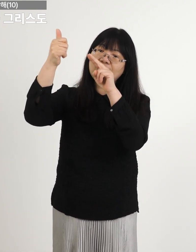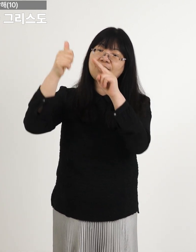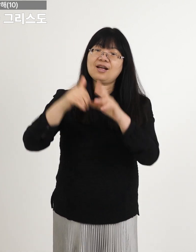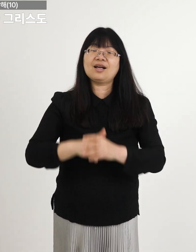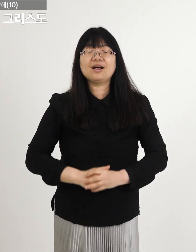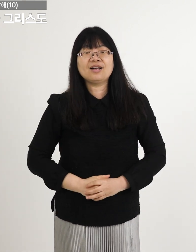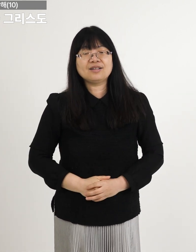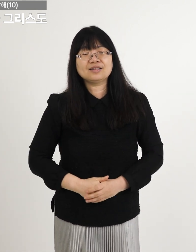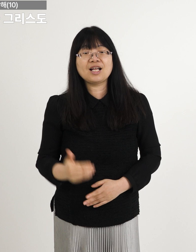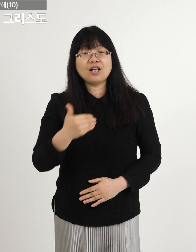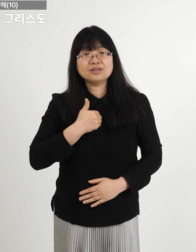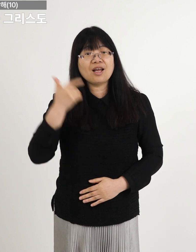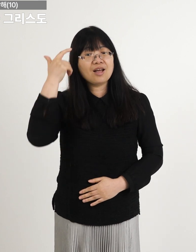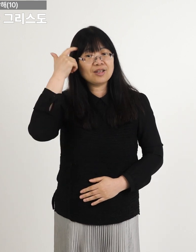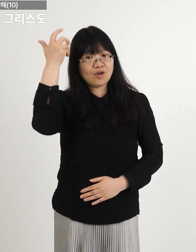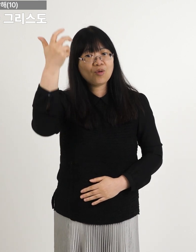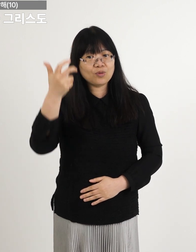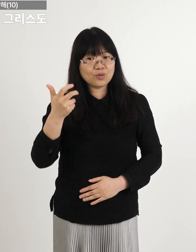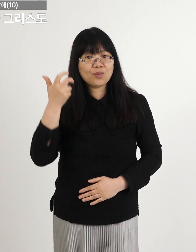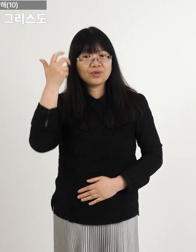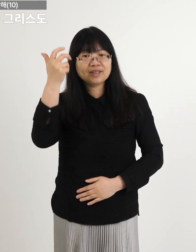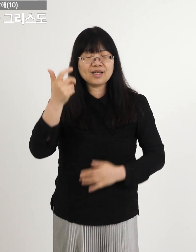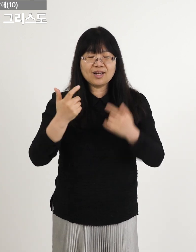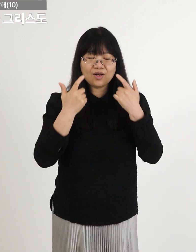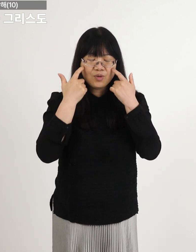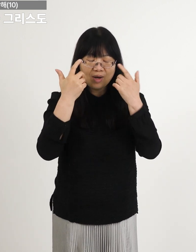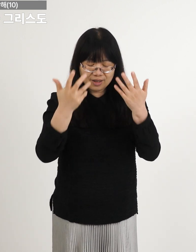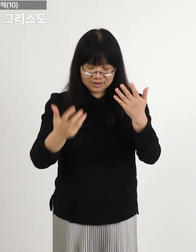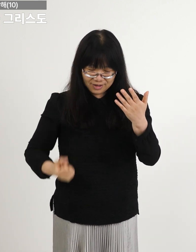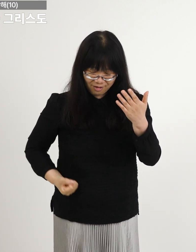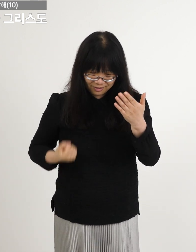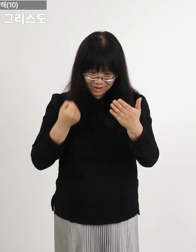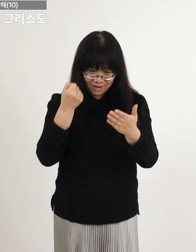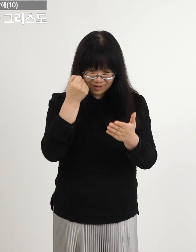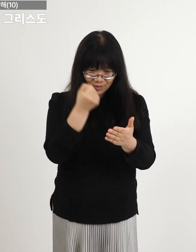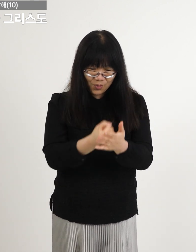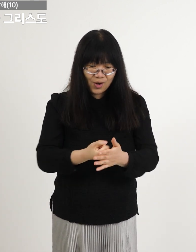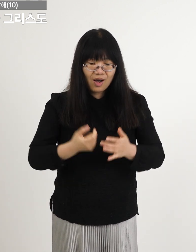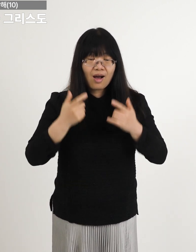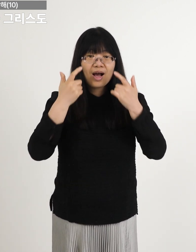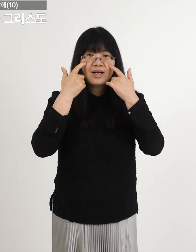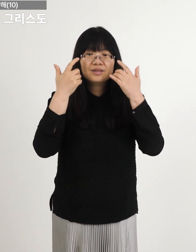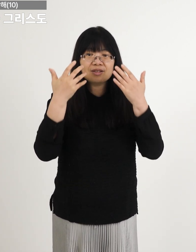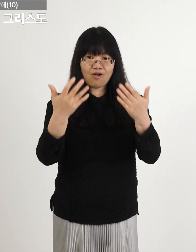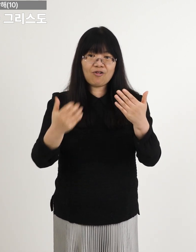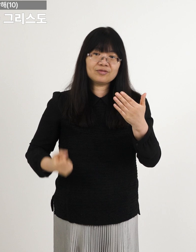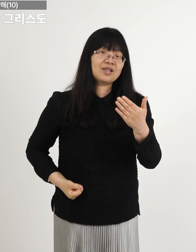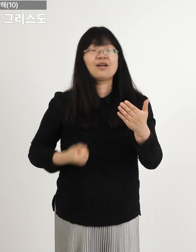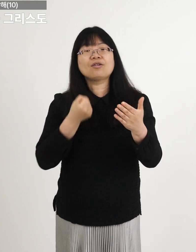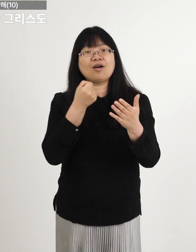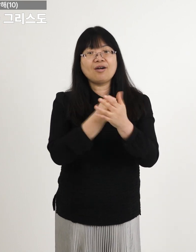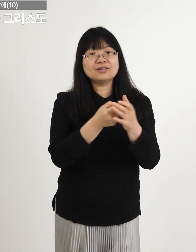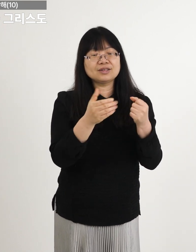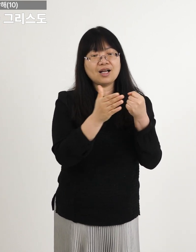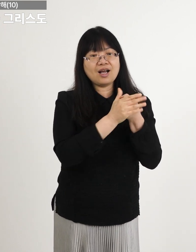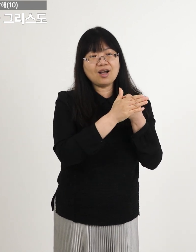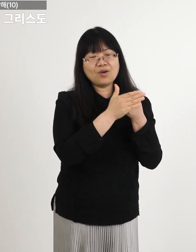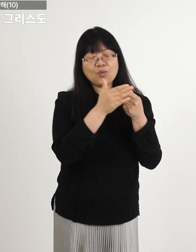바라봅니다. 내 영혼이 확정되고